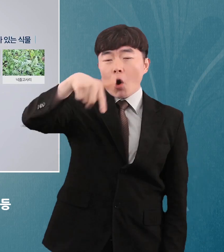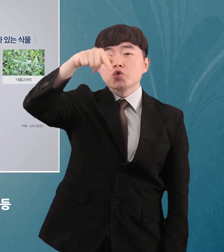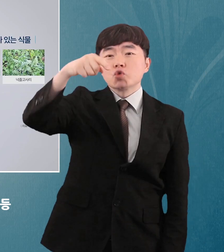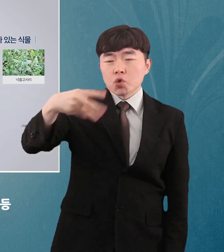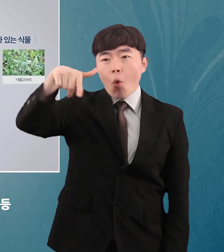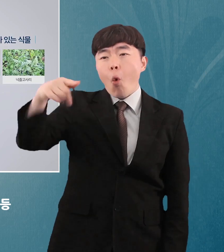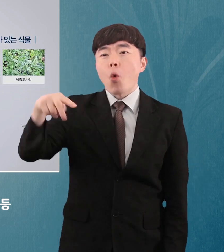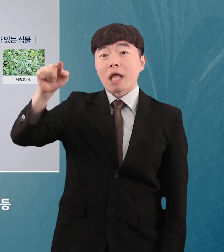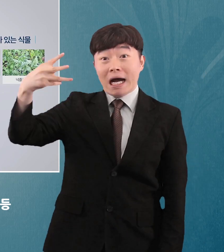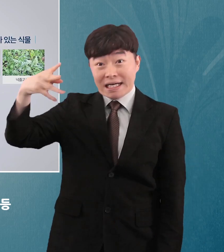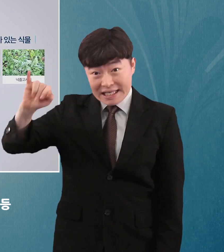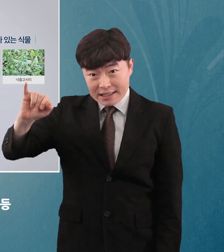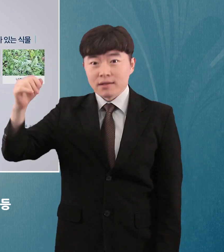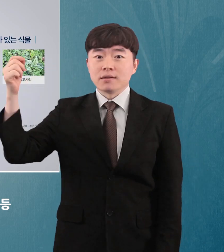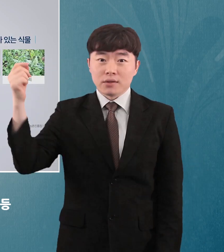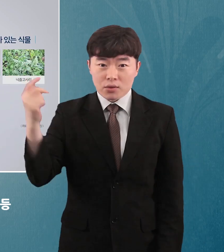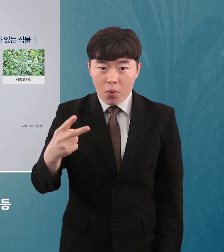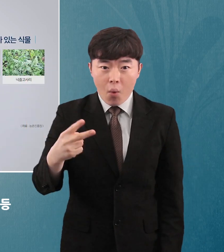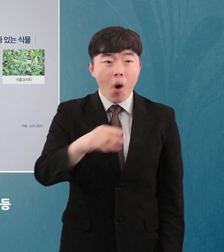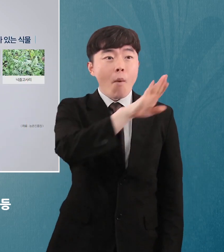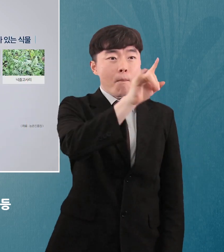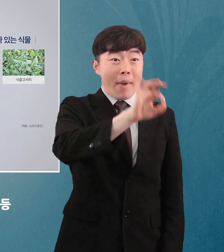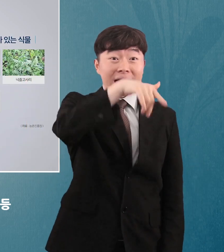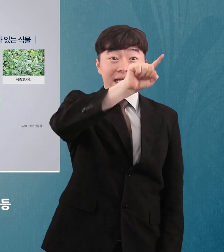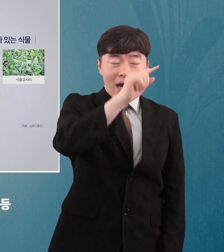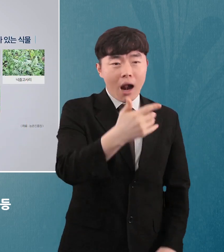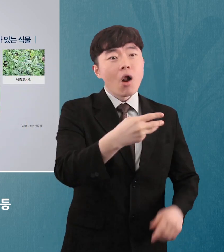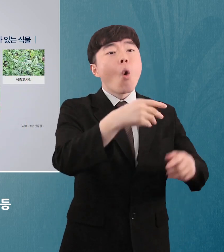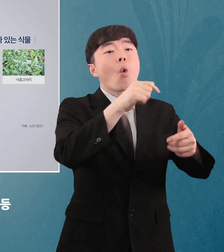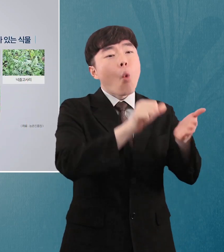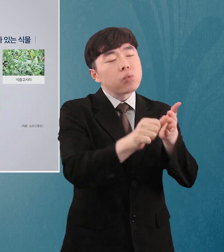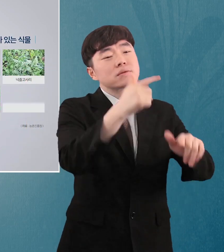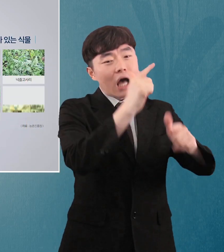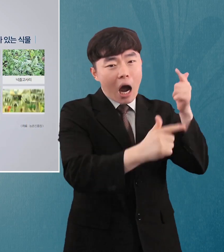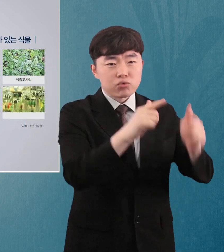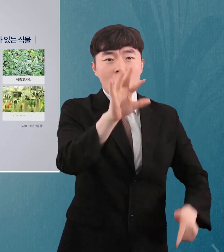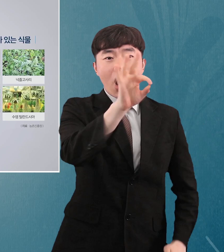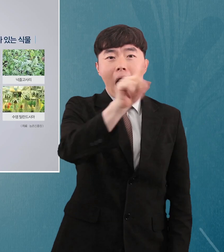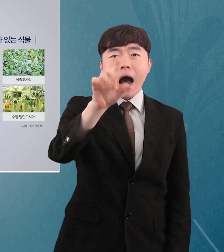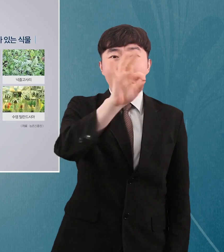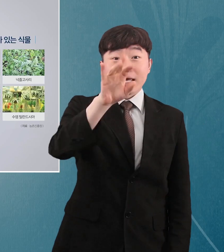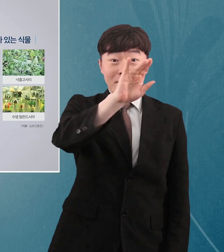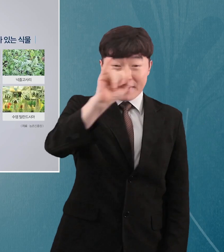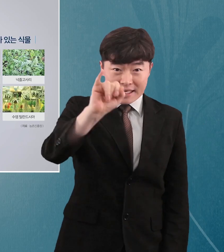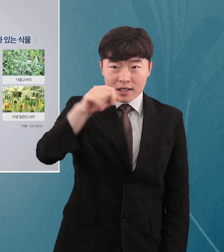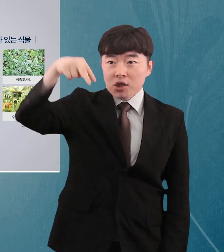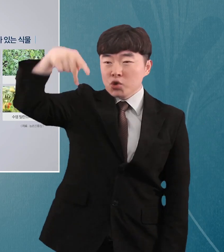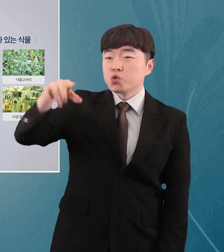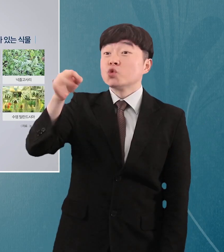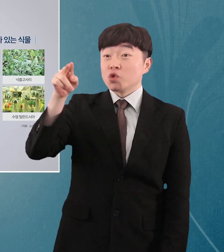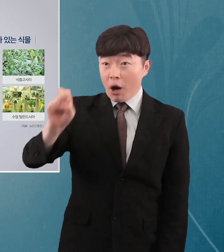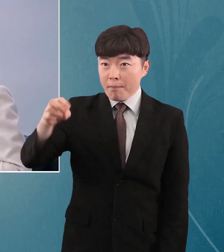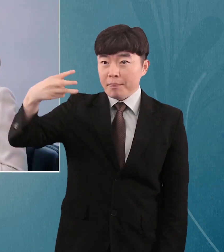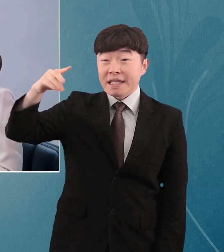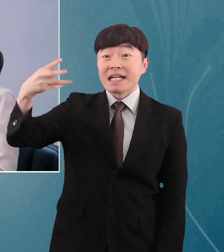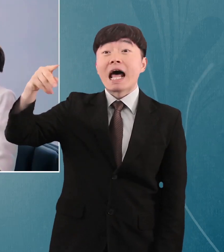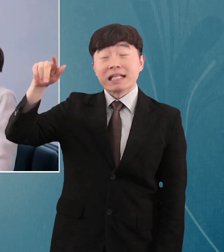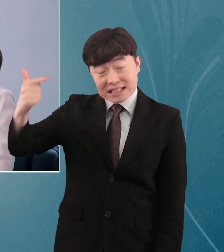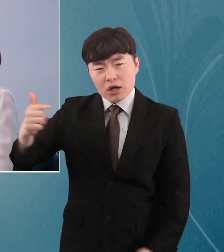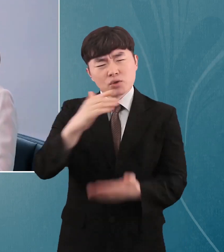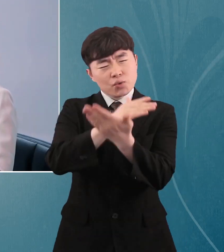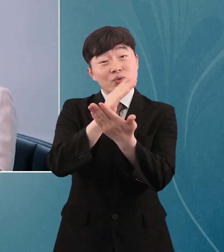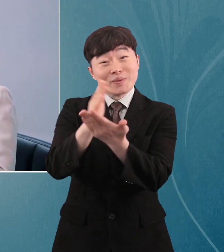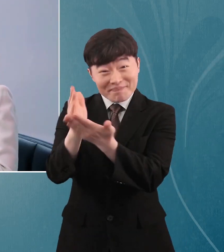등이 있고요. 원예종으로는 벵갈 고무나무, 아이비, 수염, 틸란드시아 등이 있습니다. 네,